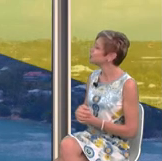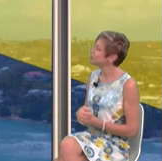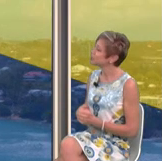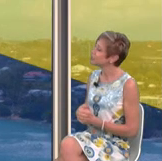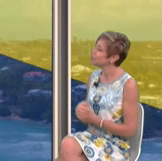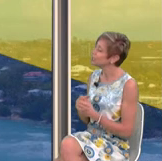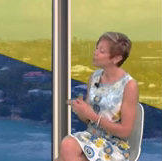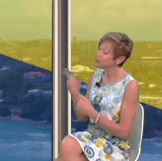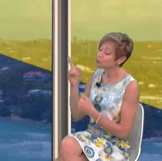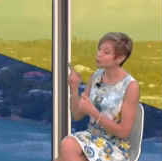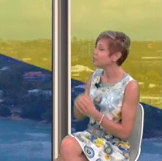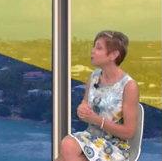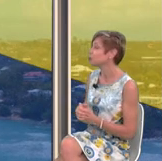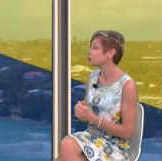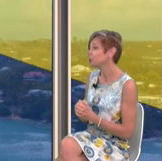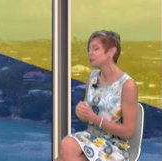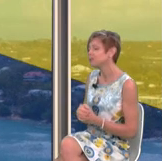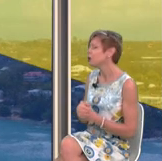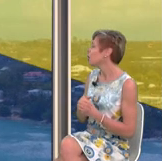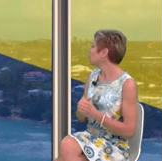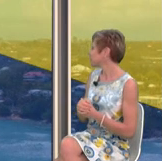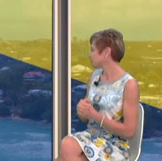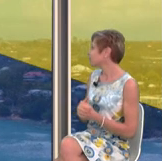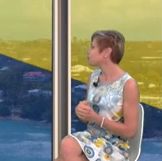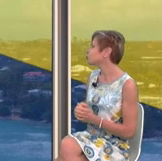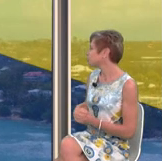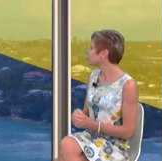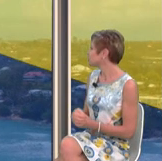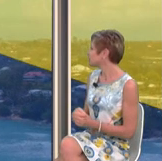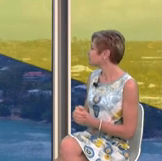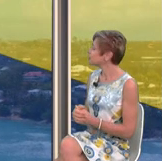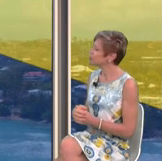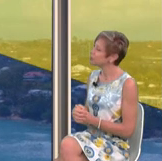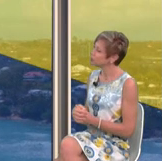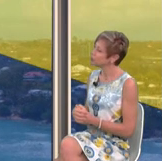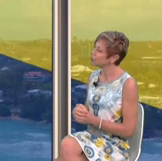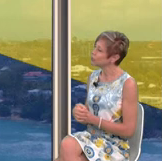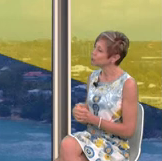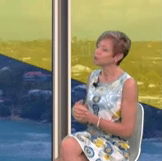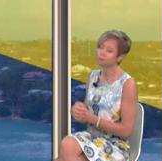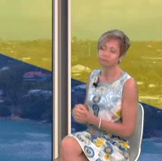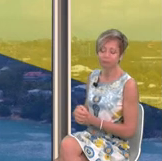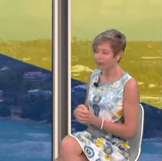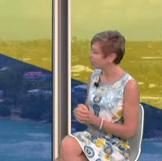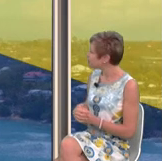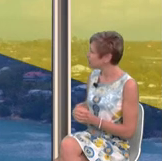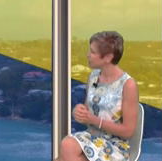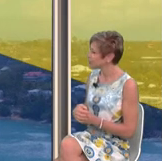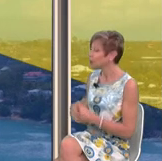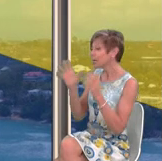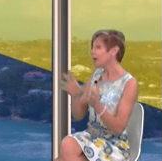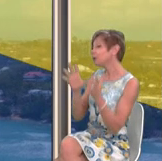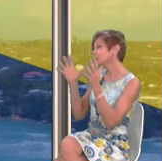notre animatrice Ingrid, que vous voyez sur le petit film. Enfin, c'est vraiment top. C'est vraiment des ateliers qui sont hyper